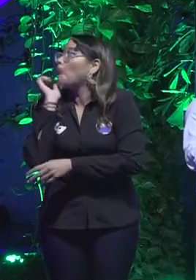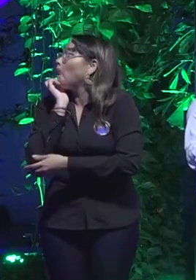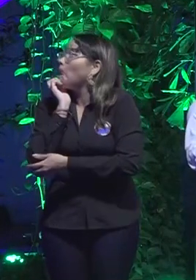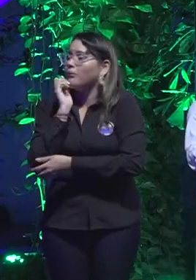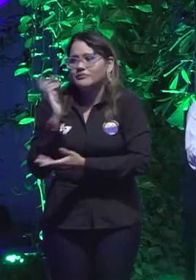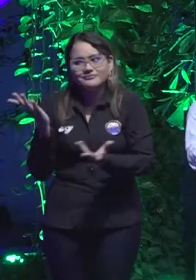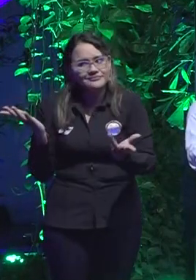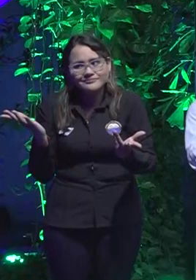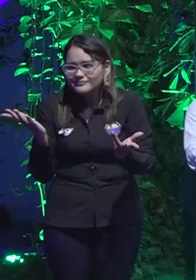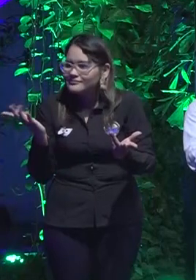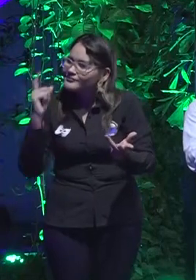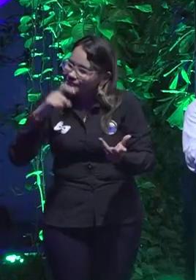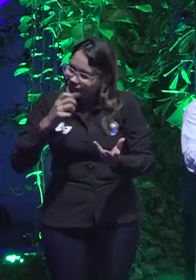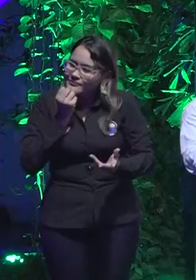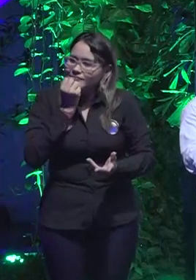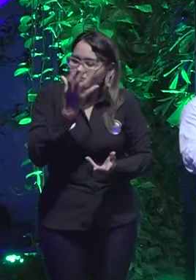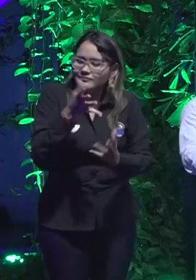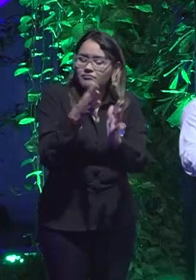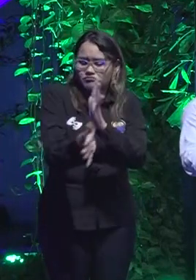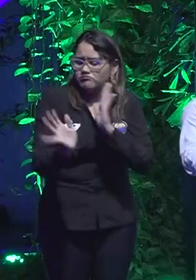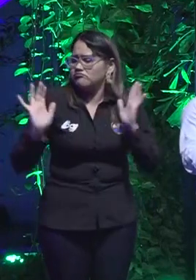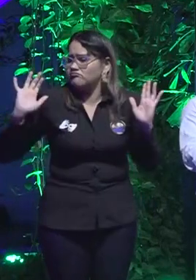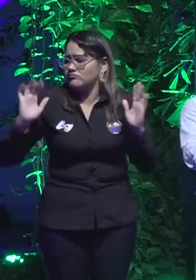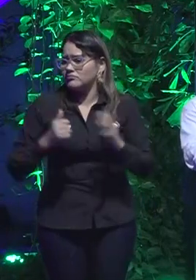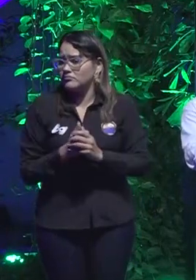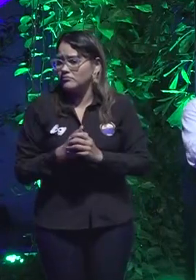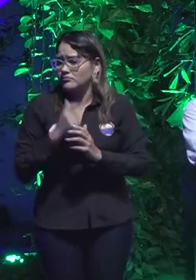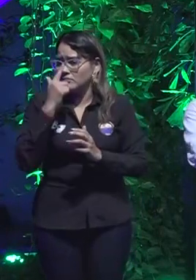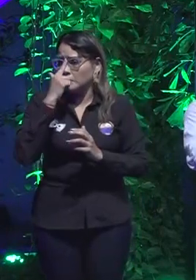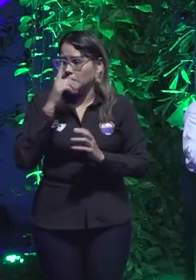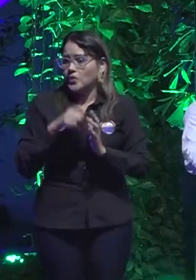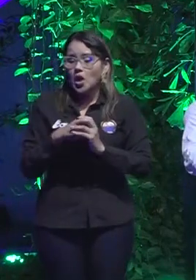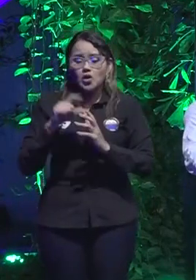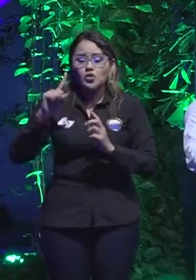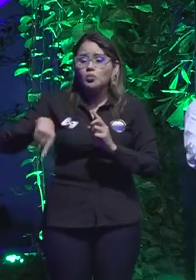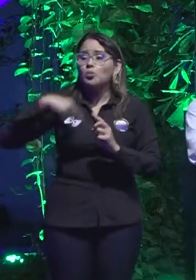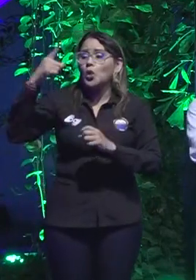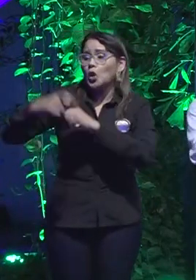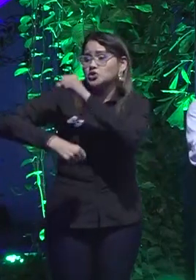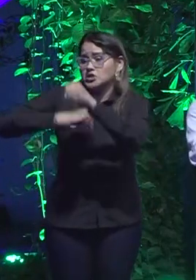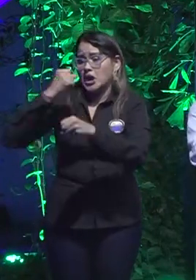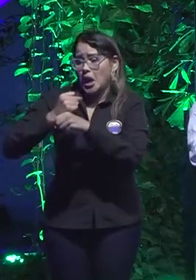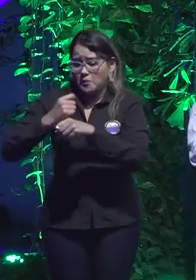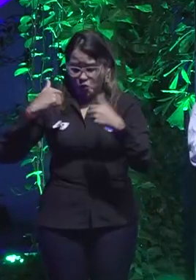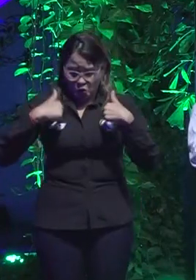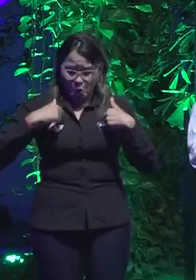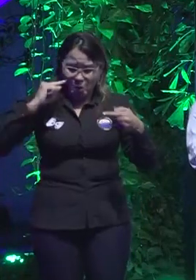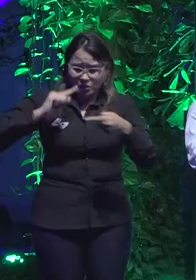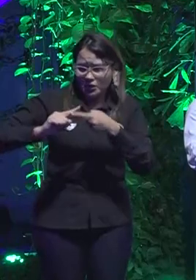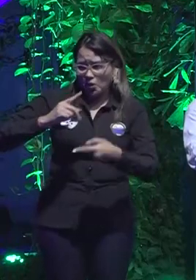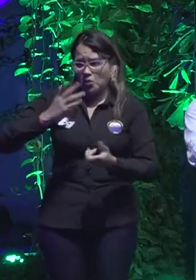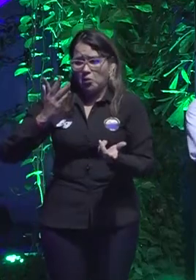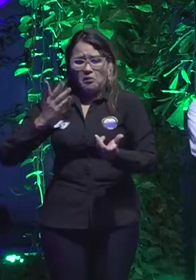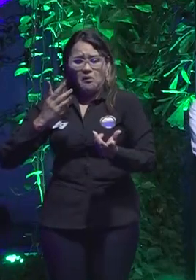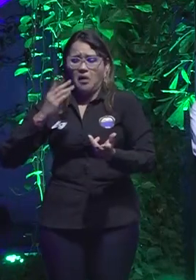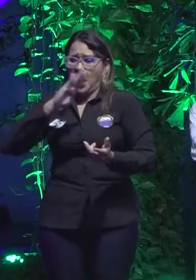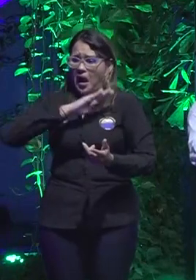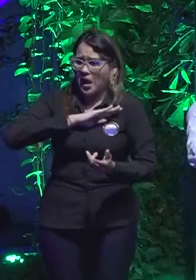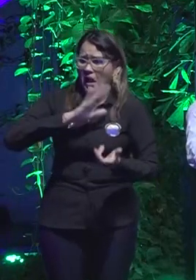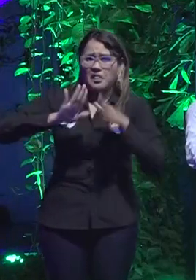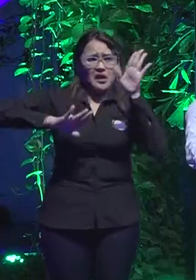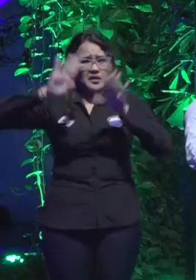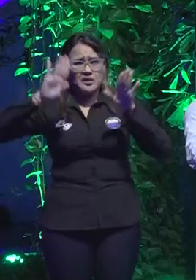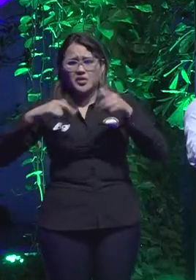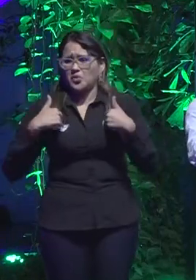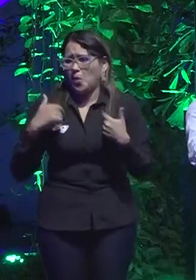pensar que no se puede decir. No importa, yo voy de salir del año entrante, se acaba mi periodo, no pienso ser candidato a nada, me da igual. Ya me han atacado de